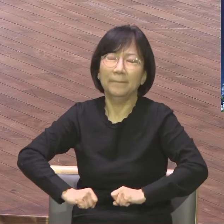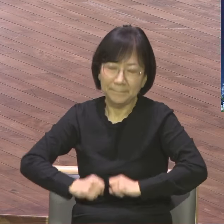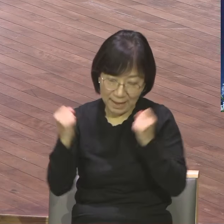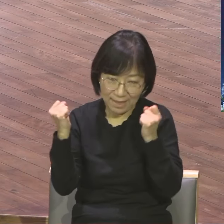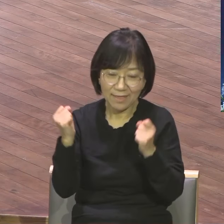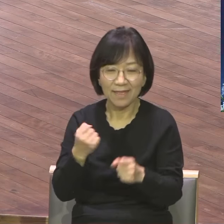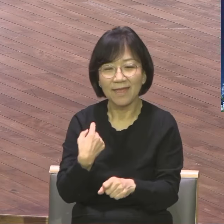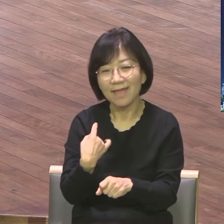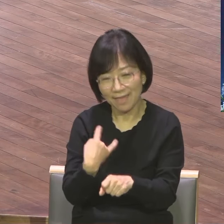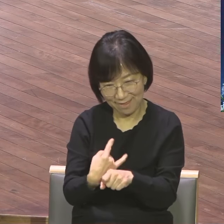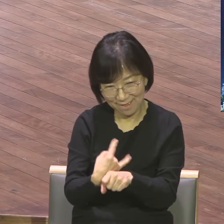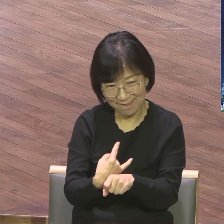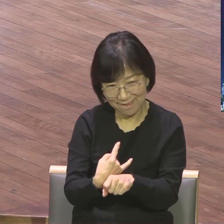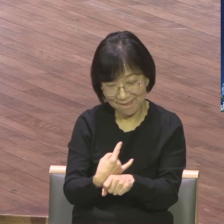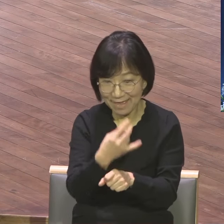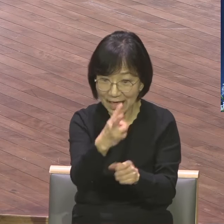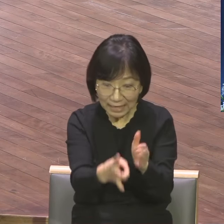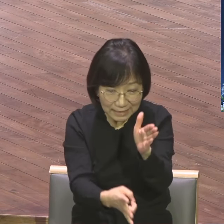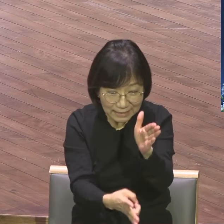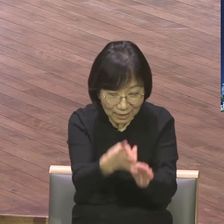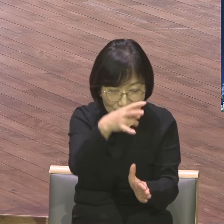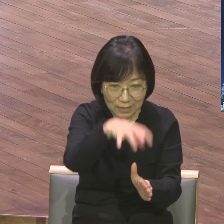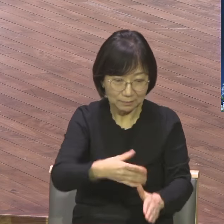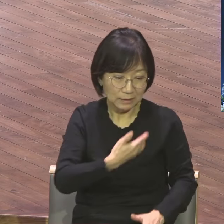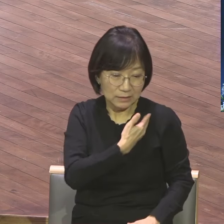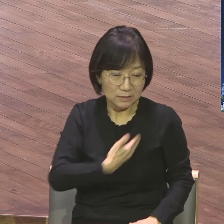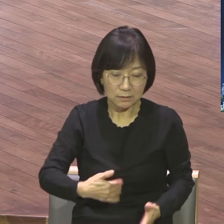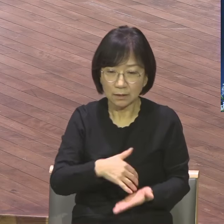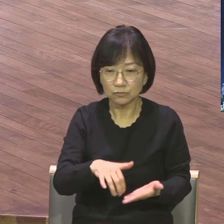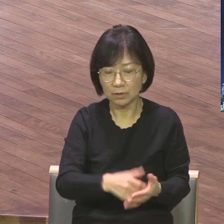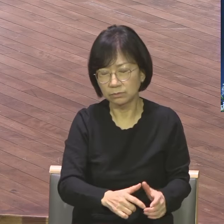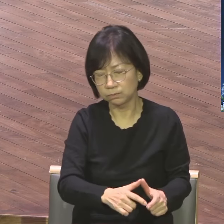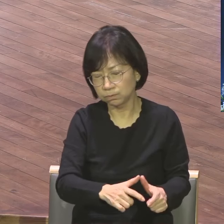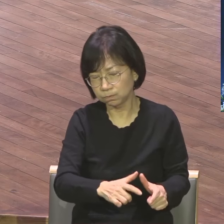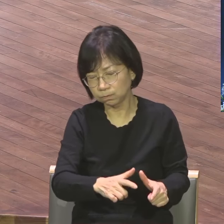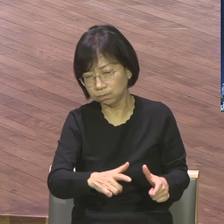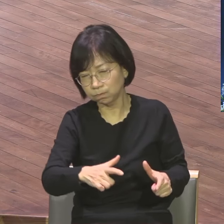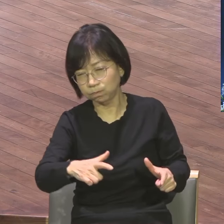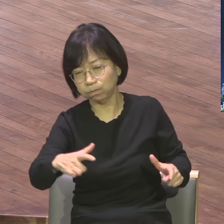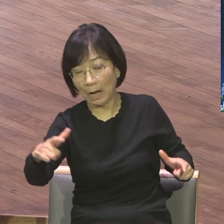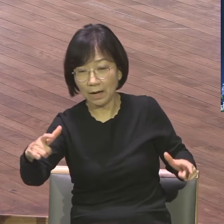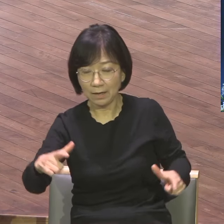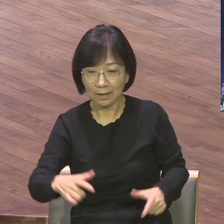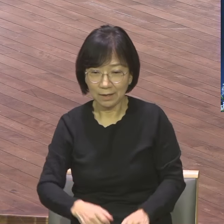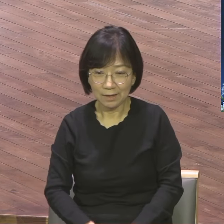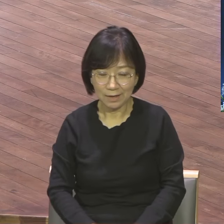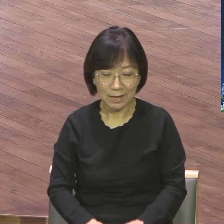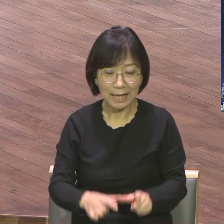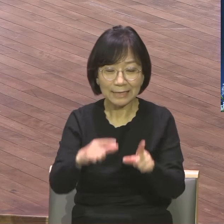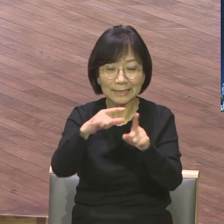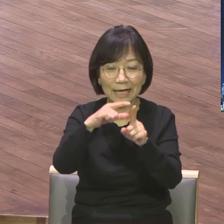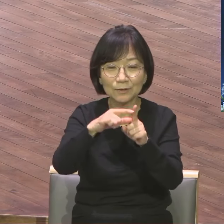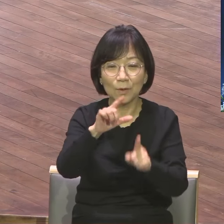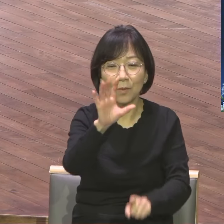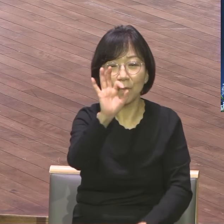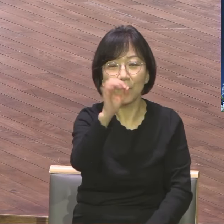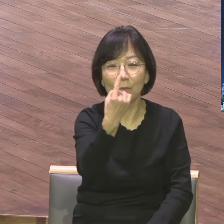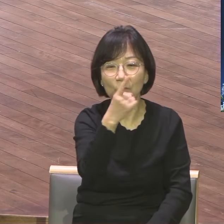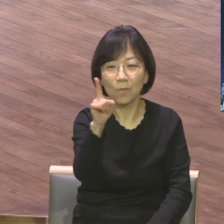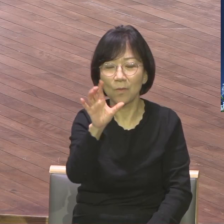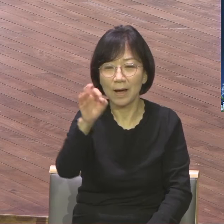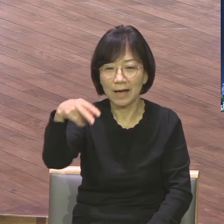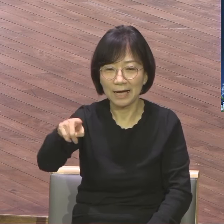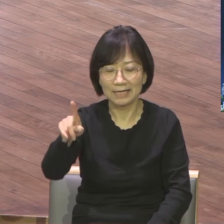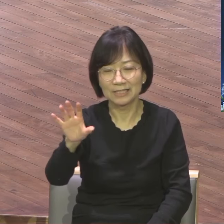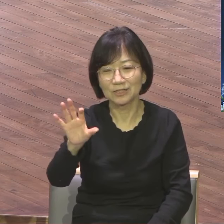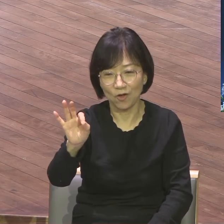예루살렘에 제자의 수가 너무너무 많아졌는데 왕성이라는 숫자를 씁니다. 왕성이 뭐냐?